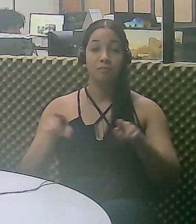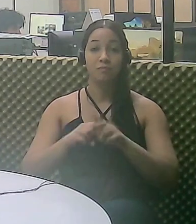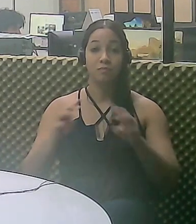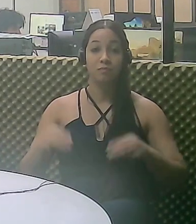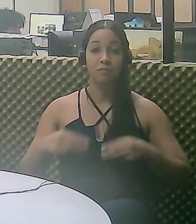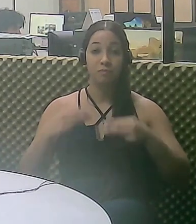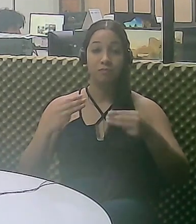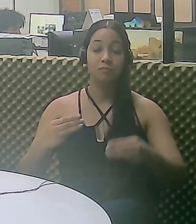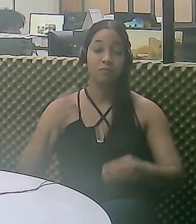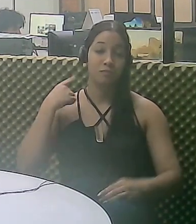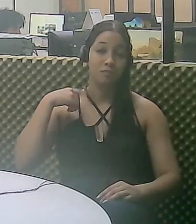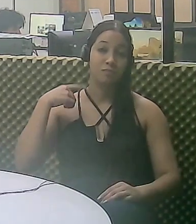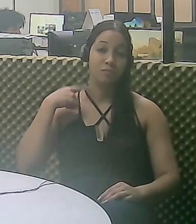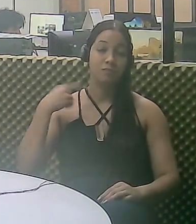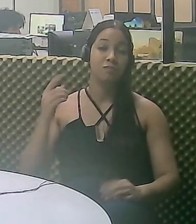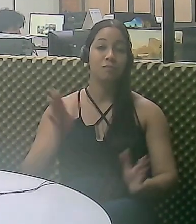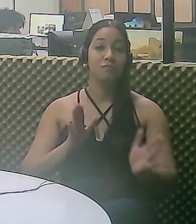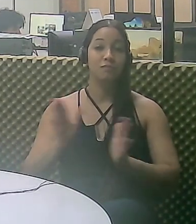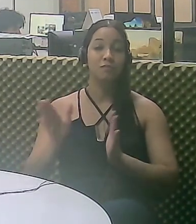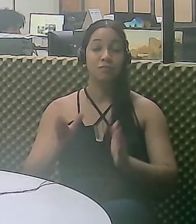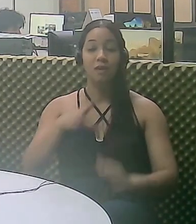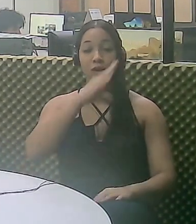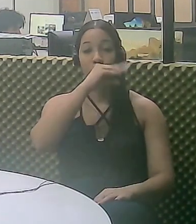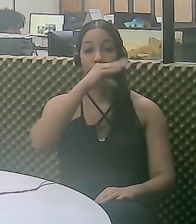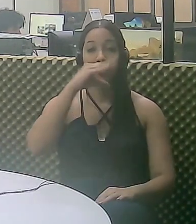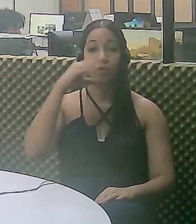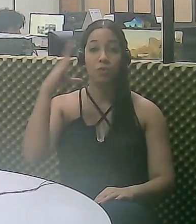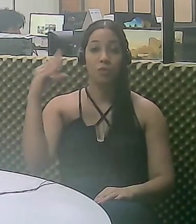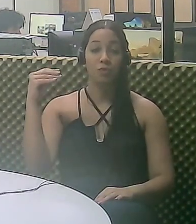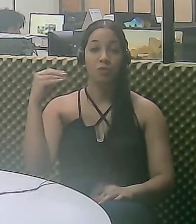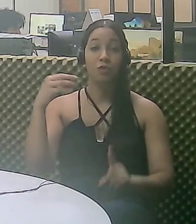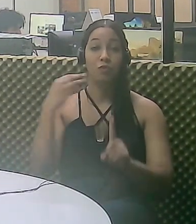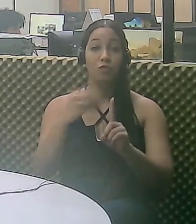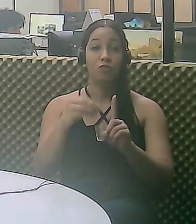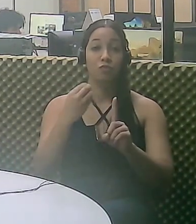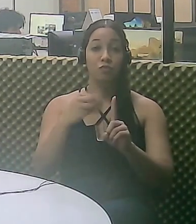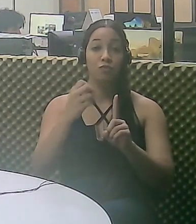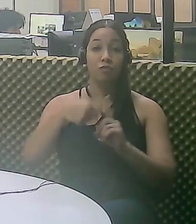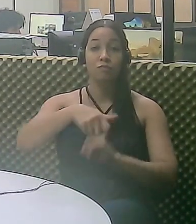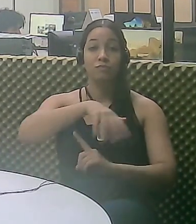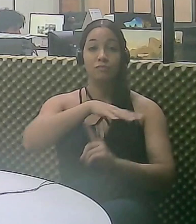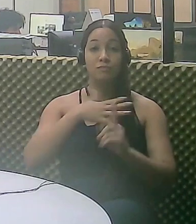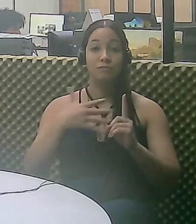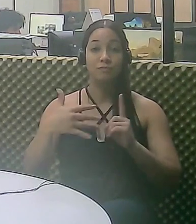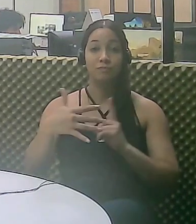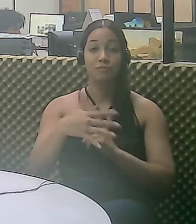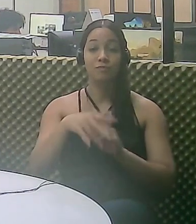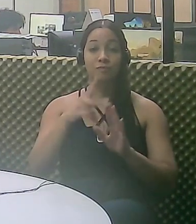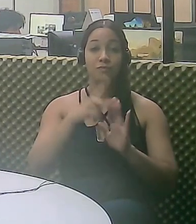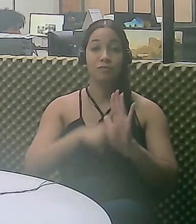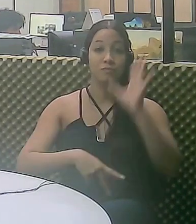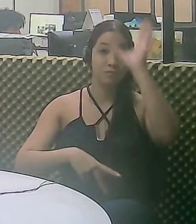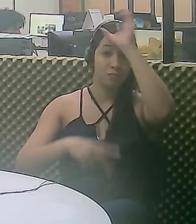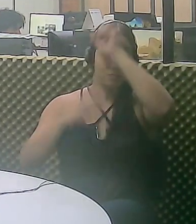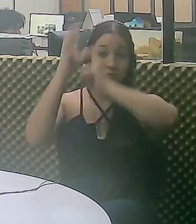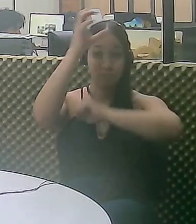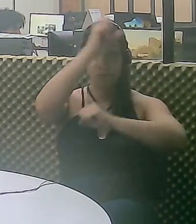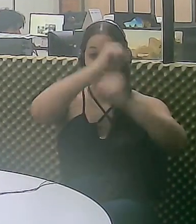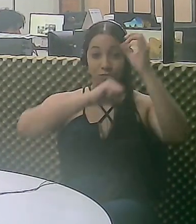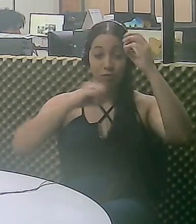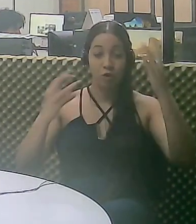de Minas Gerais promove o acesso de adolescentes em condição de vulnerabilidade social a programas de aprendizagem